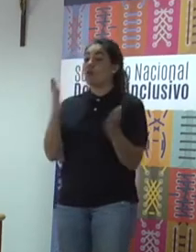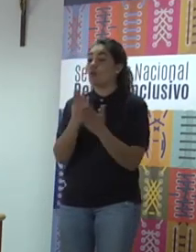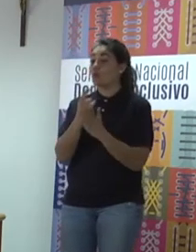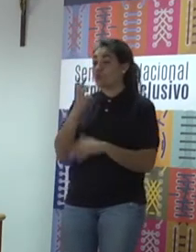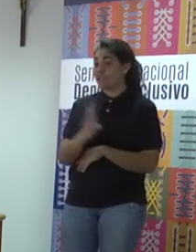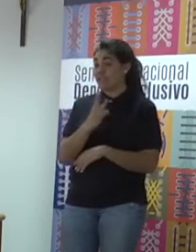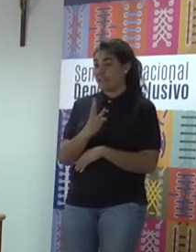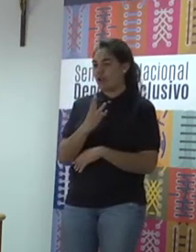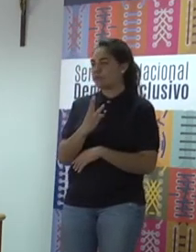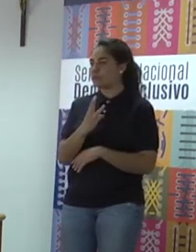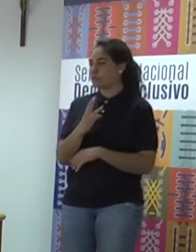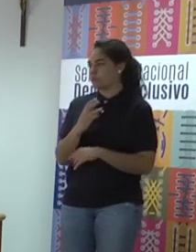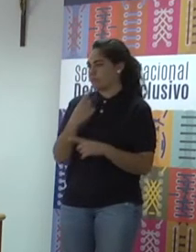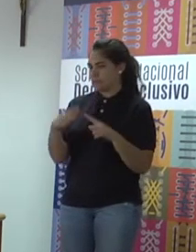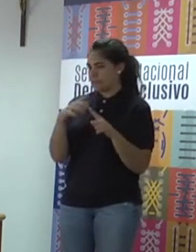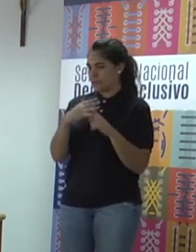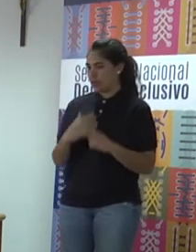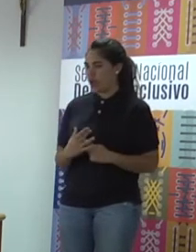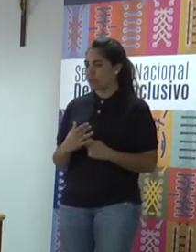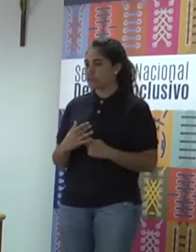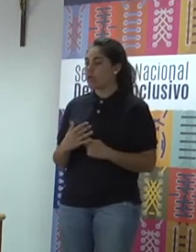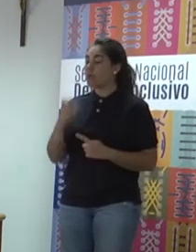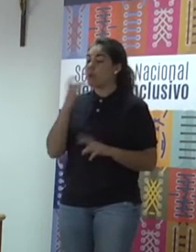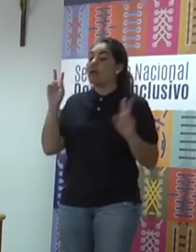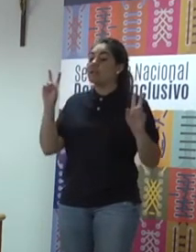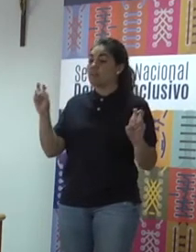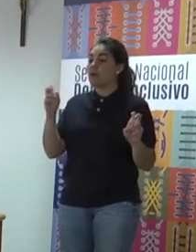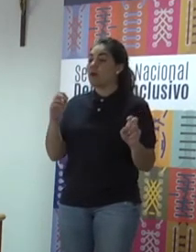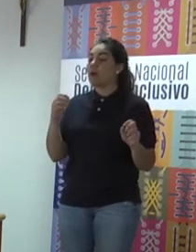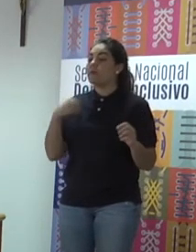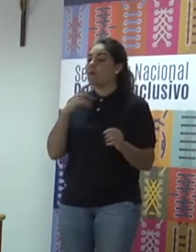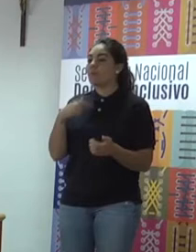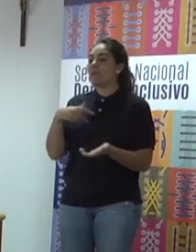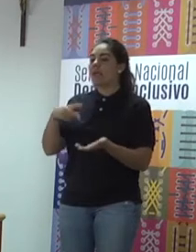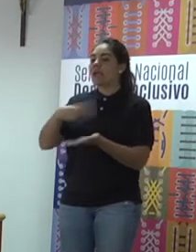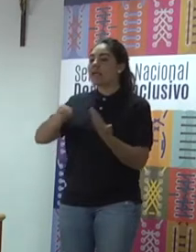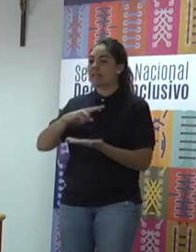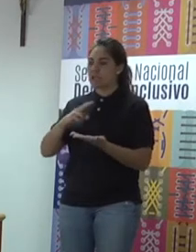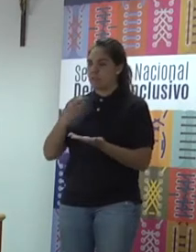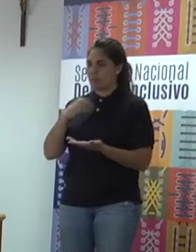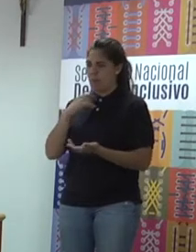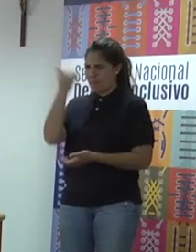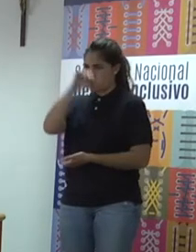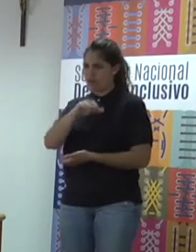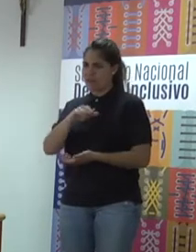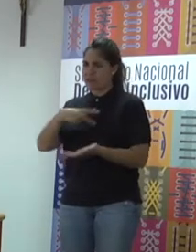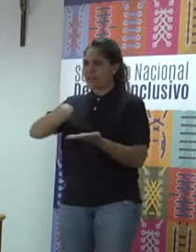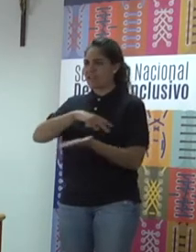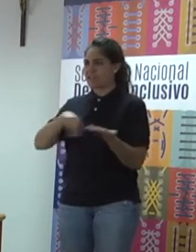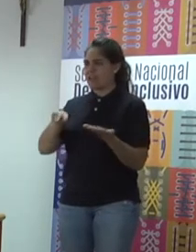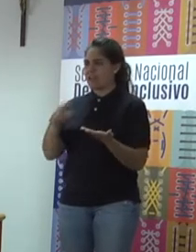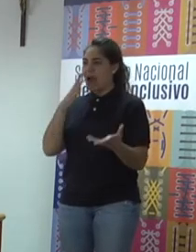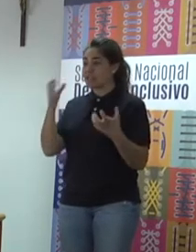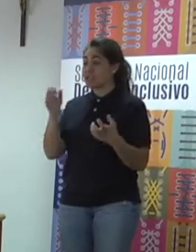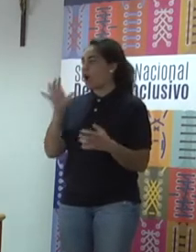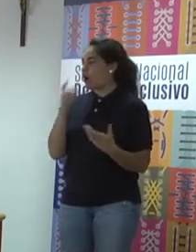circunstancias, pues no pude hacer el examen práctico de gimnasia artística masculina que teníamos. Es verdad que ahora con el grado estoy muy perdido, ¿eh? No sé las